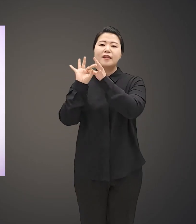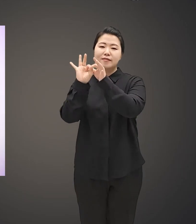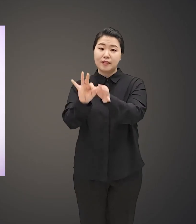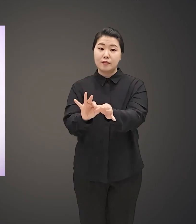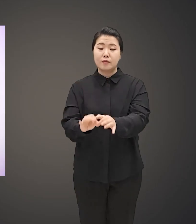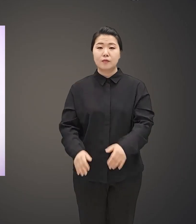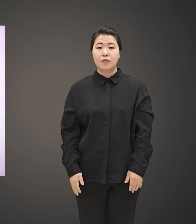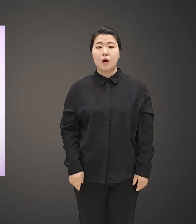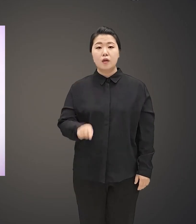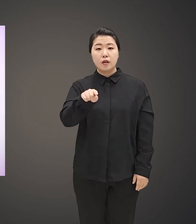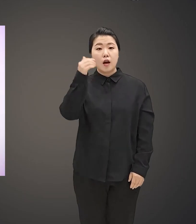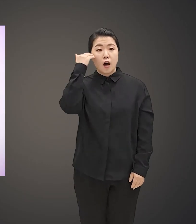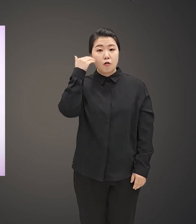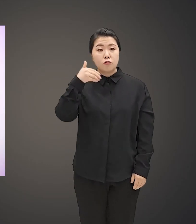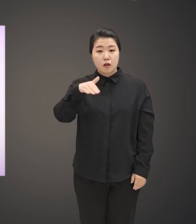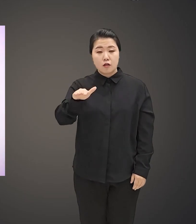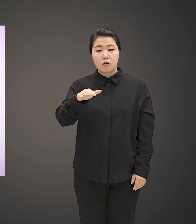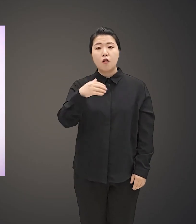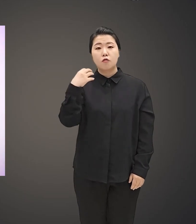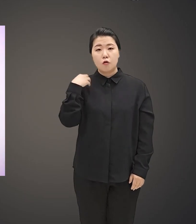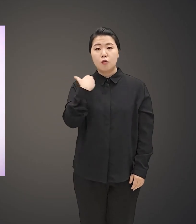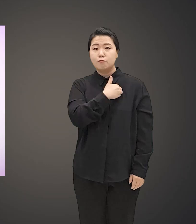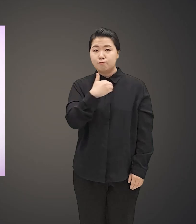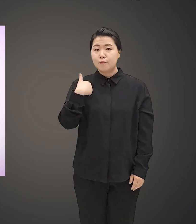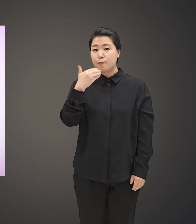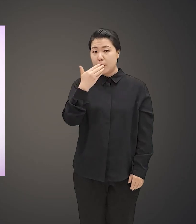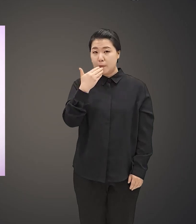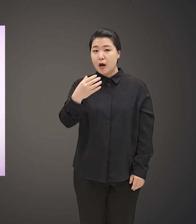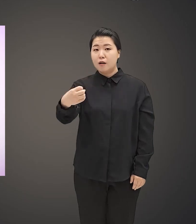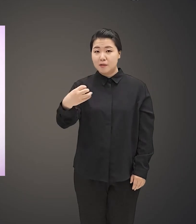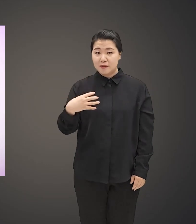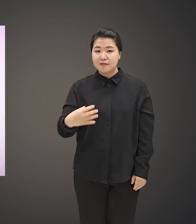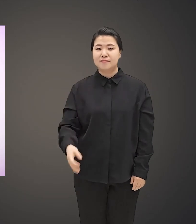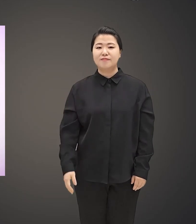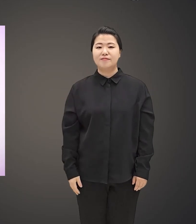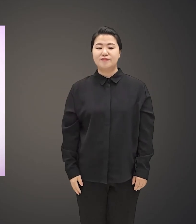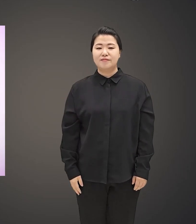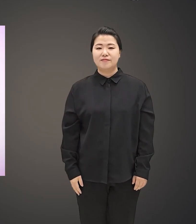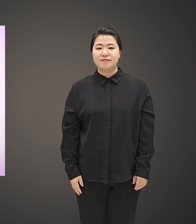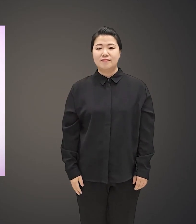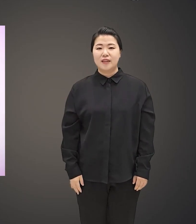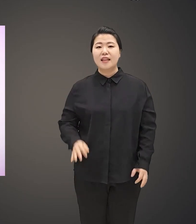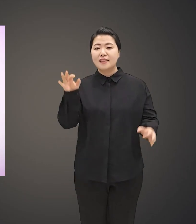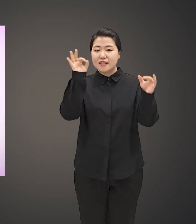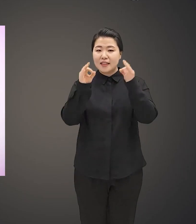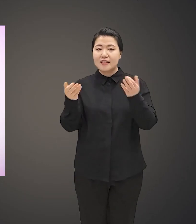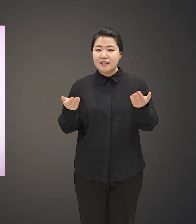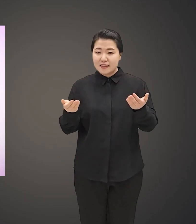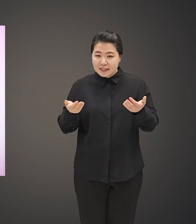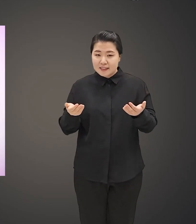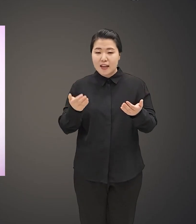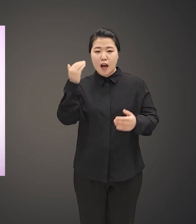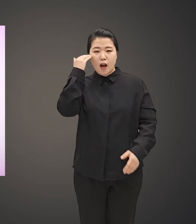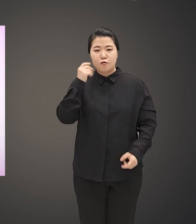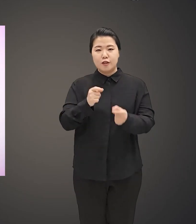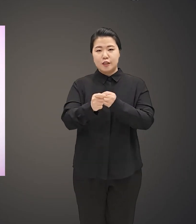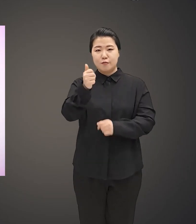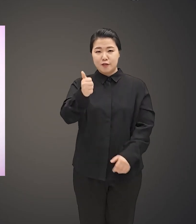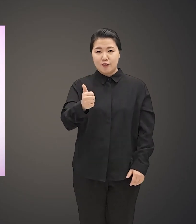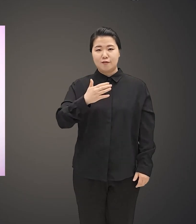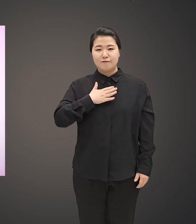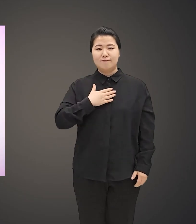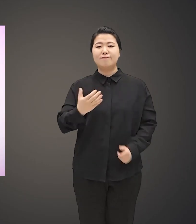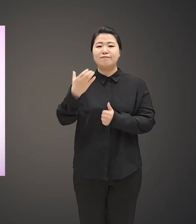있으니까 넌 그곳에서 너의 역할을 하면 돼. 라고 말하며 우리 프로젝트에 한국 지부장으로